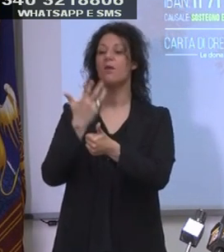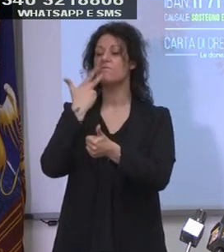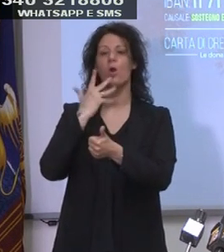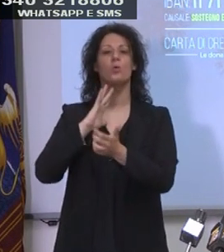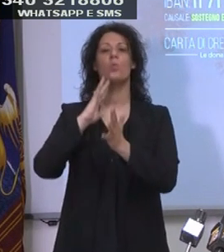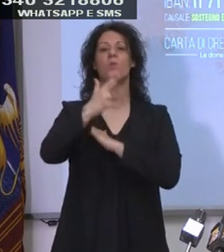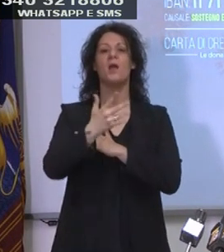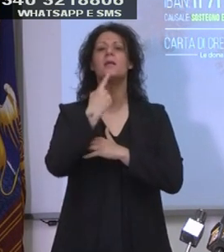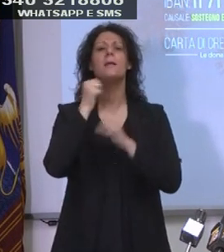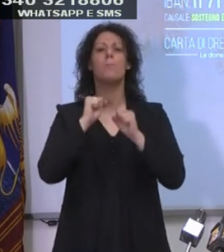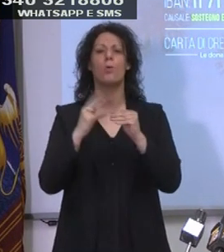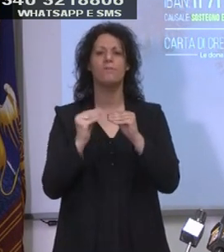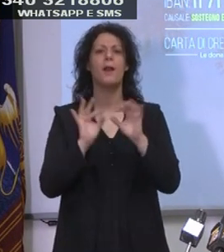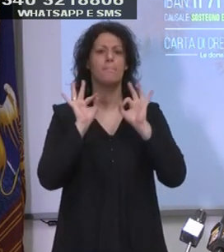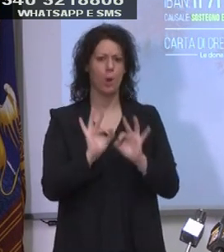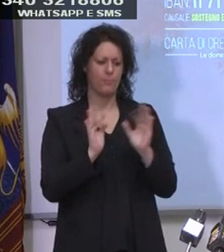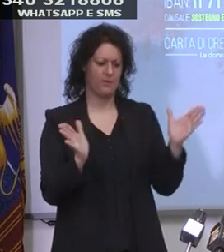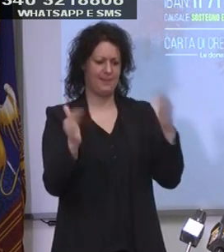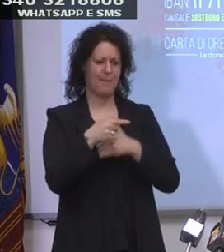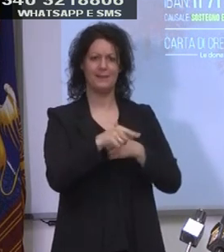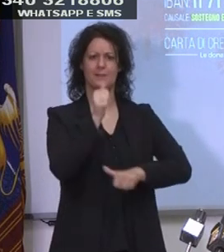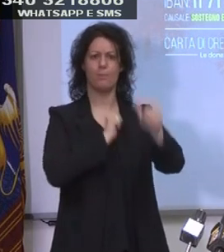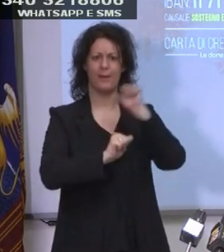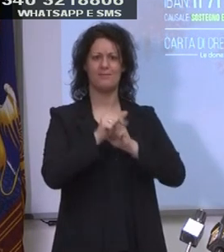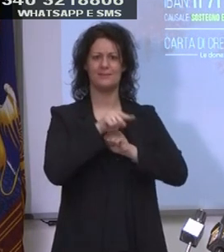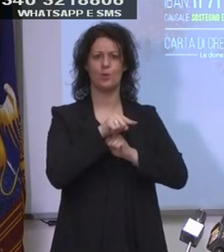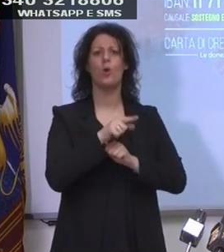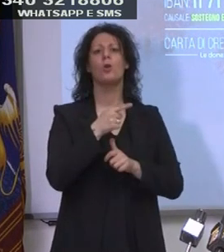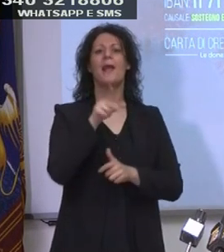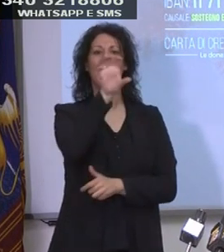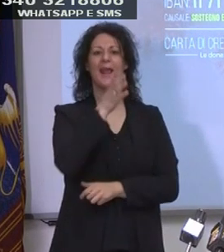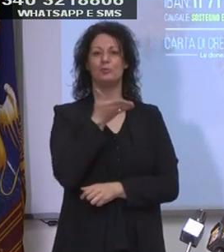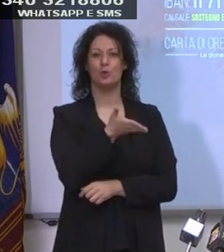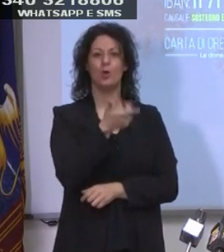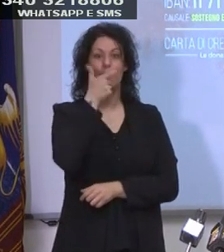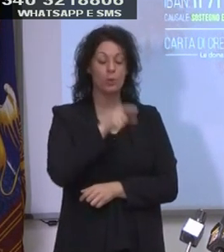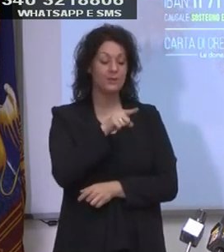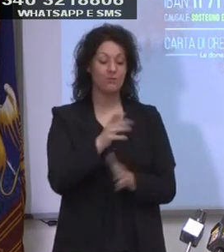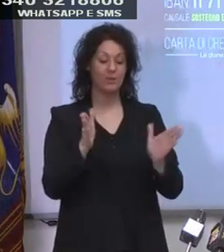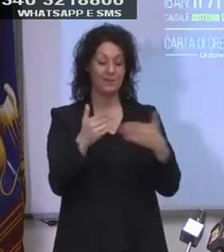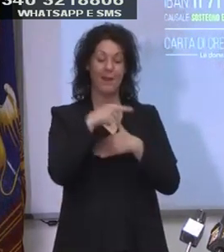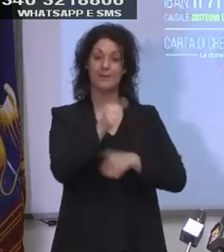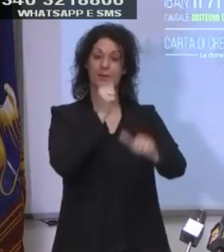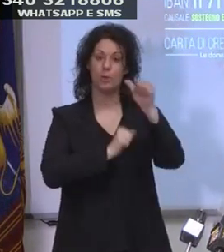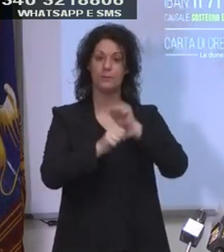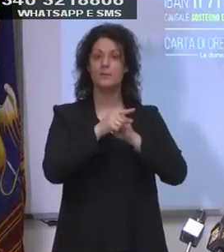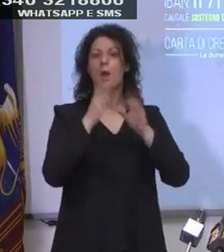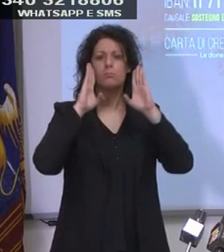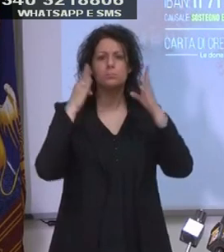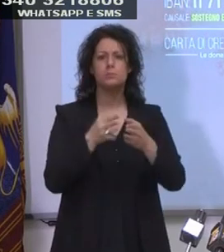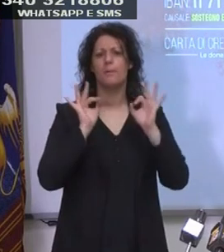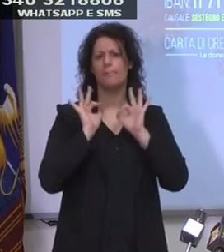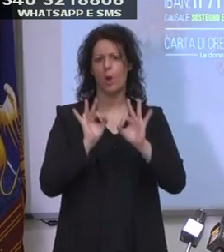Dipartimento Prevenzione della Sanità della Regione, che è un organo ufficiale che si occupa della salute dei